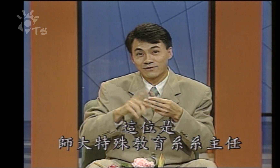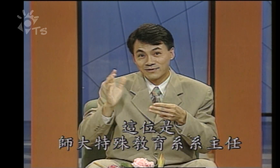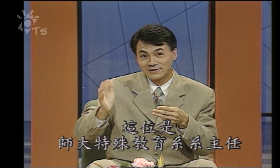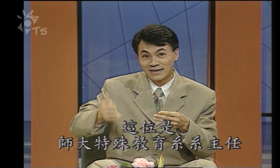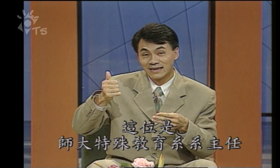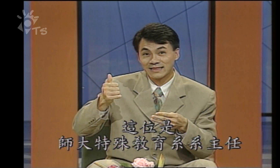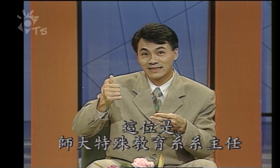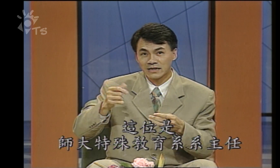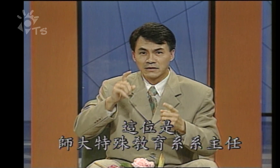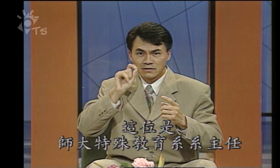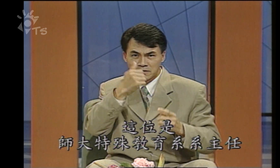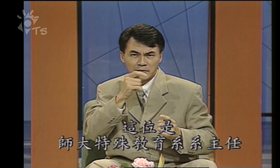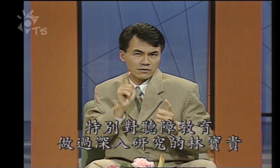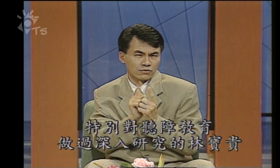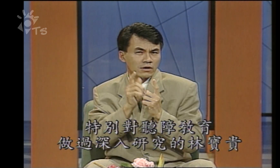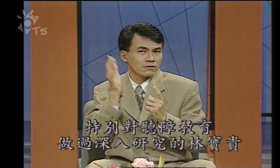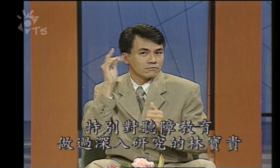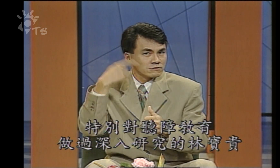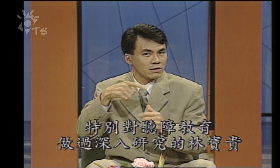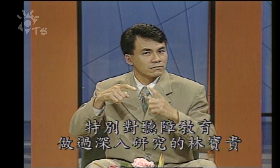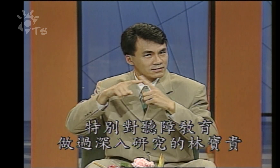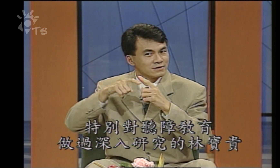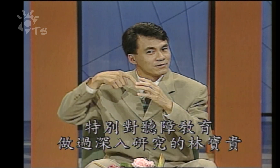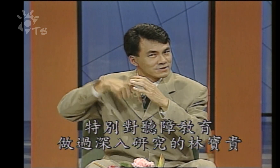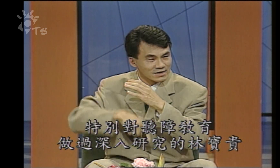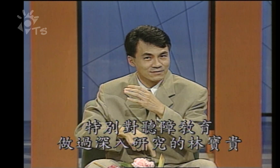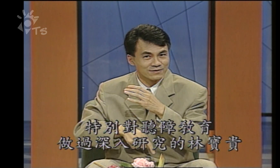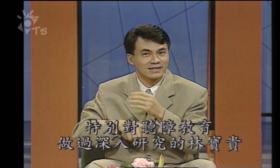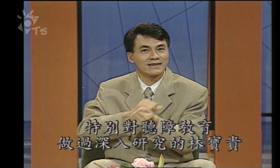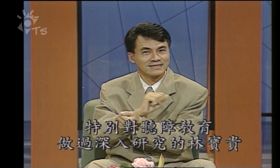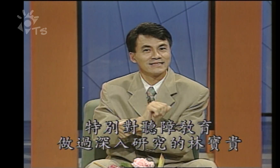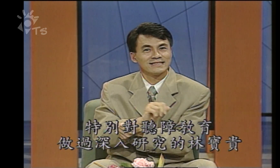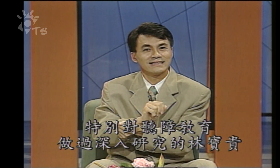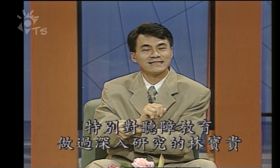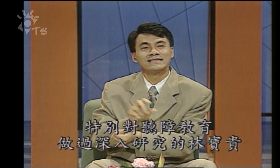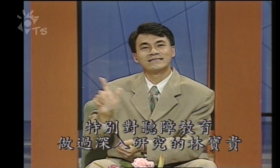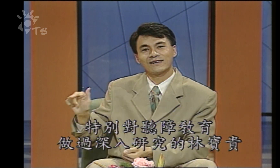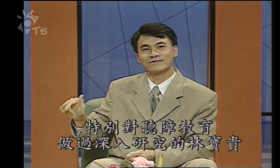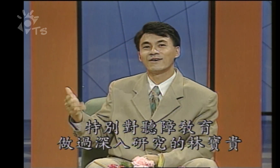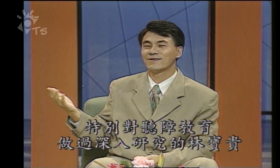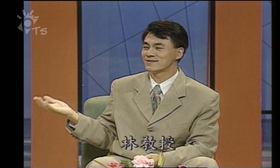任，特别对听障教育做过深入研究的林宝贵林教授。